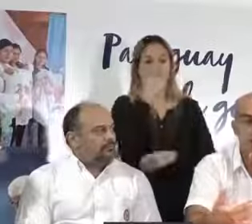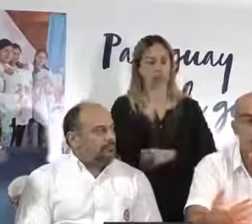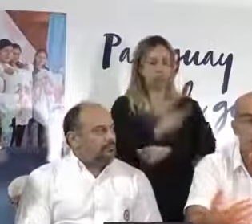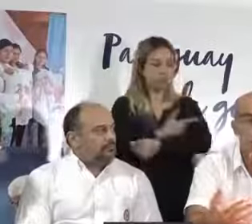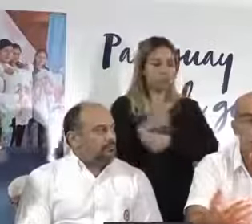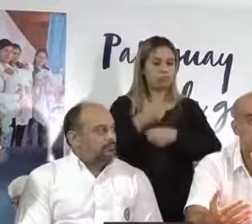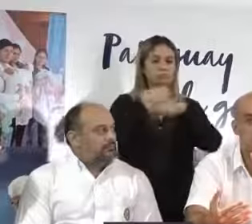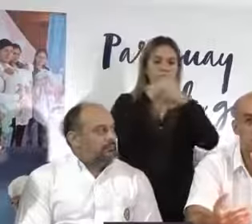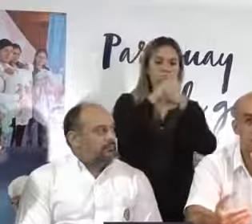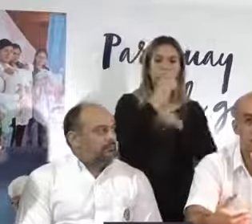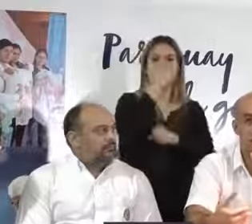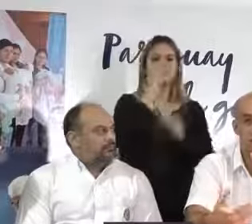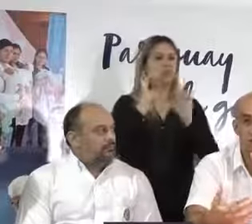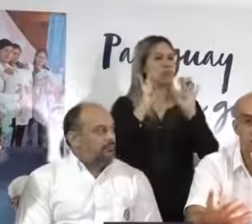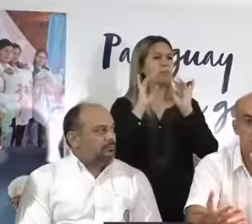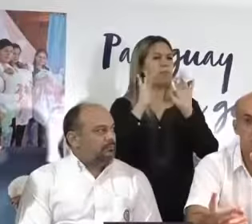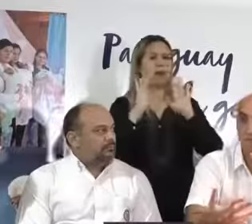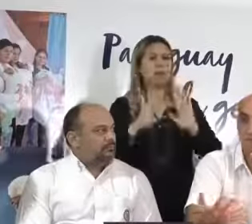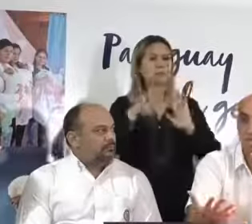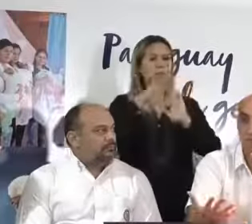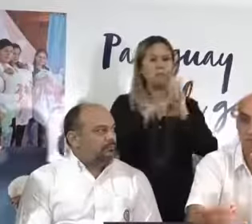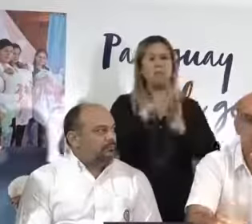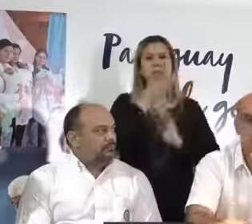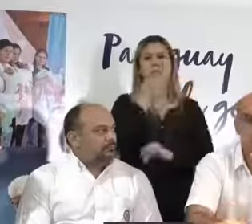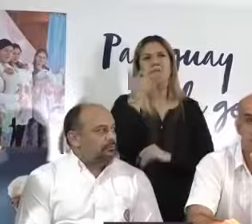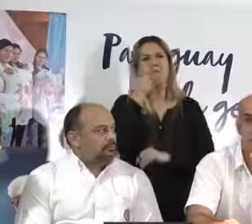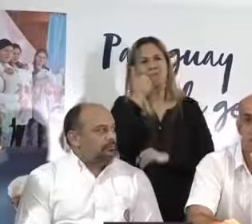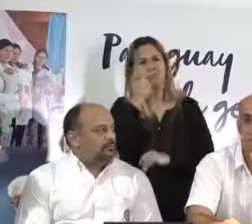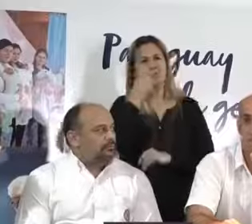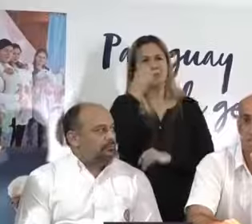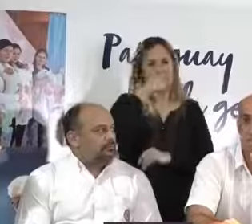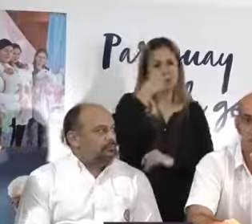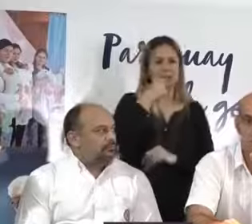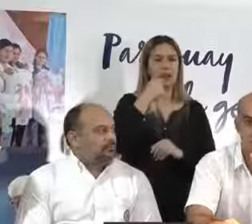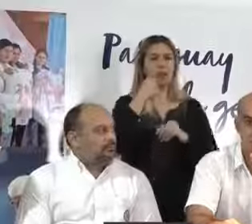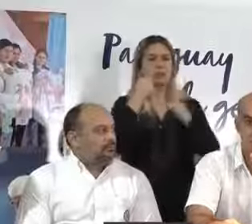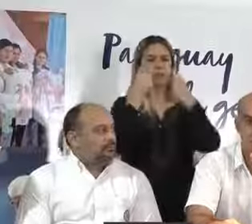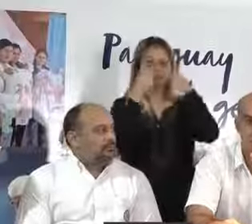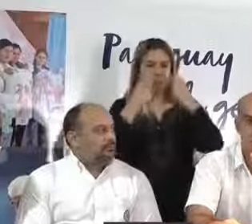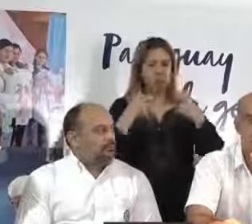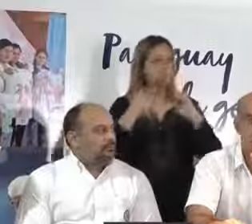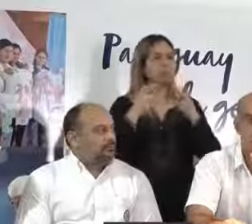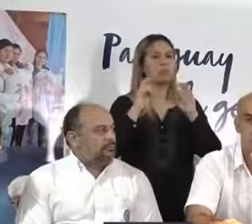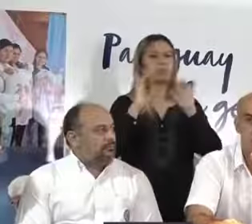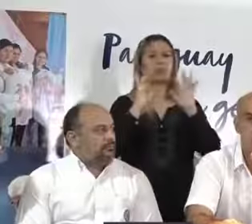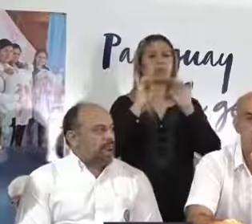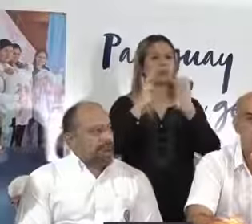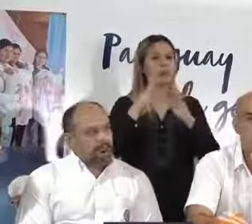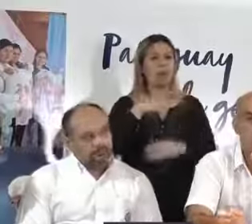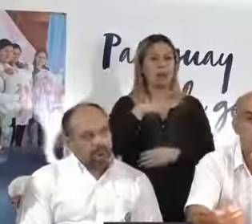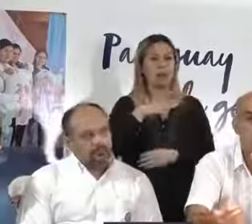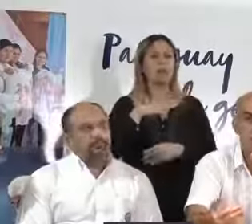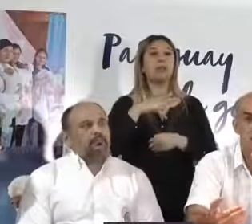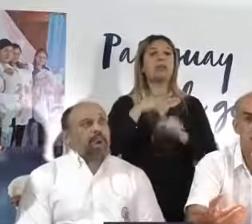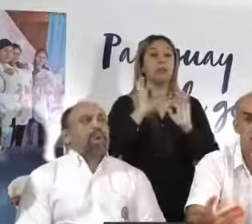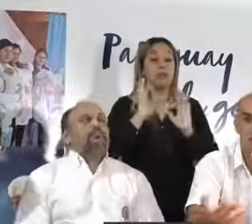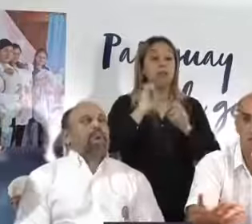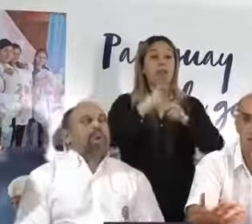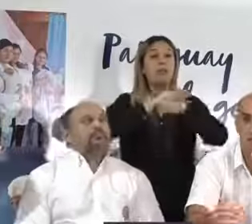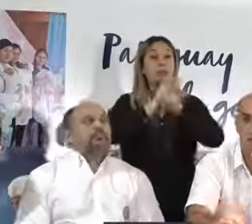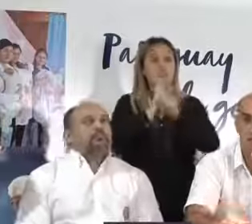obligatoria, que hacen alusión a enfermedades respiratorias sin que eso signifique necesariamente casos de coronavirus, van